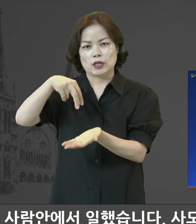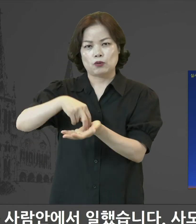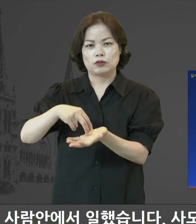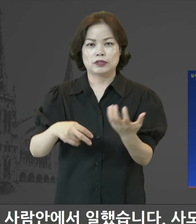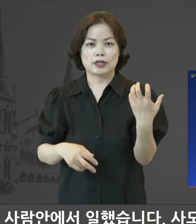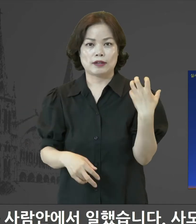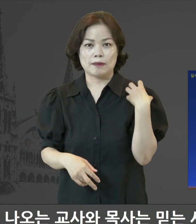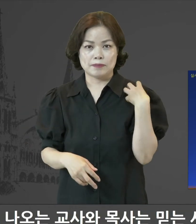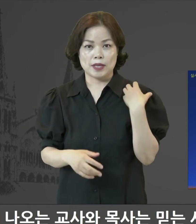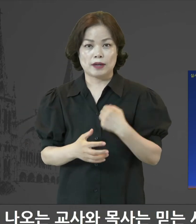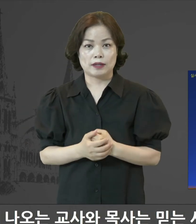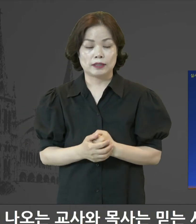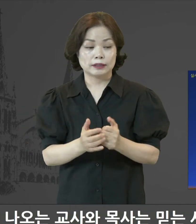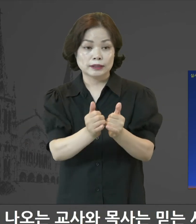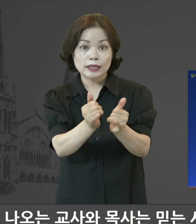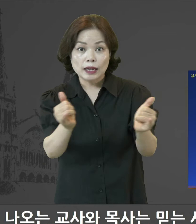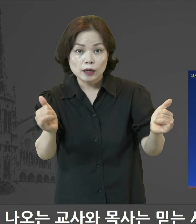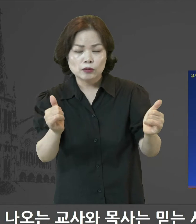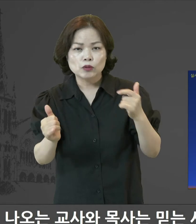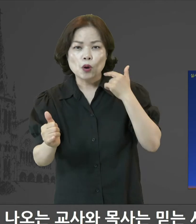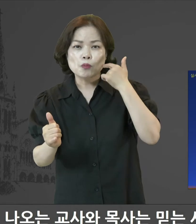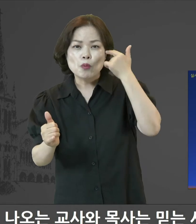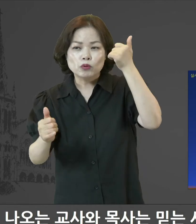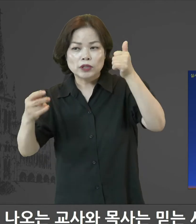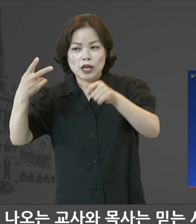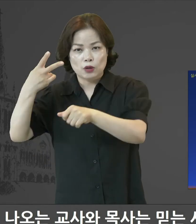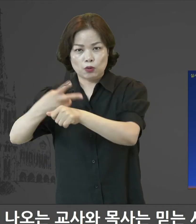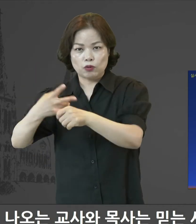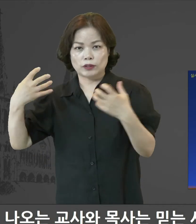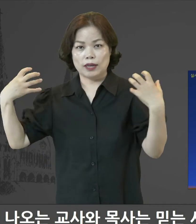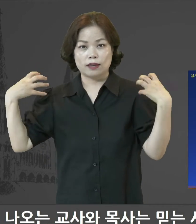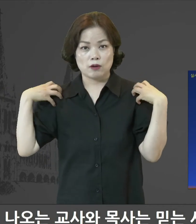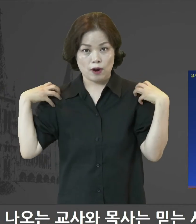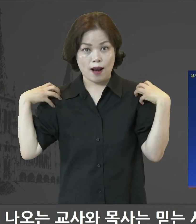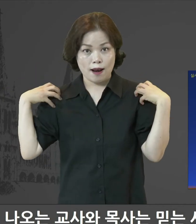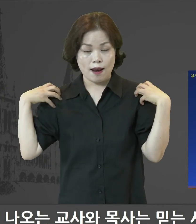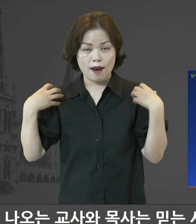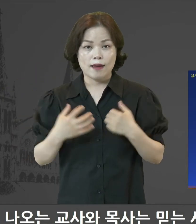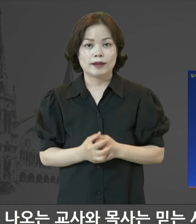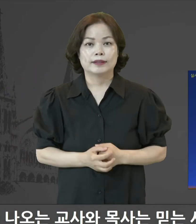사람들이었습니다. 그 사람들이 목사와 교사의 역할이었습니다.